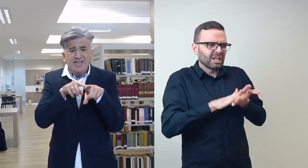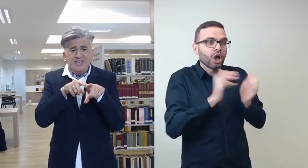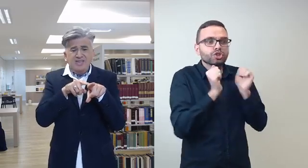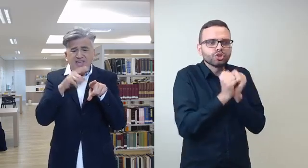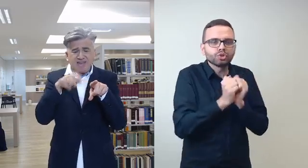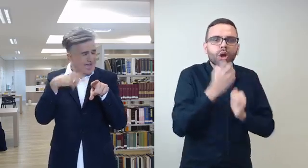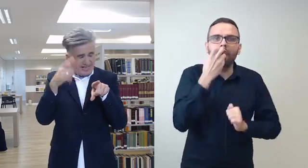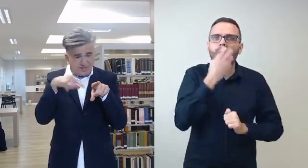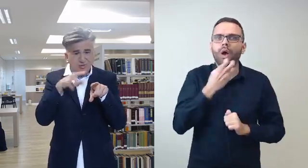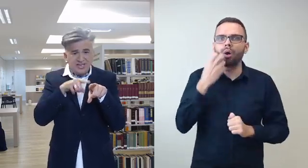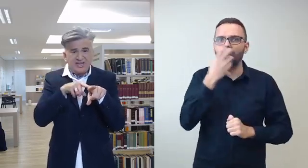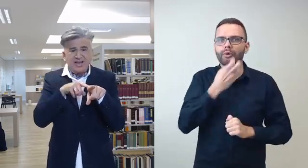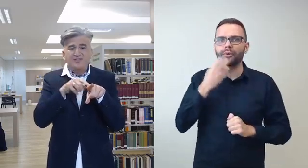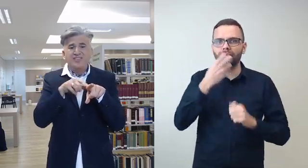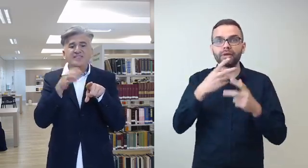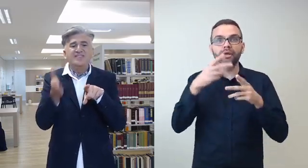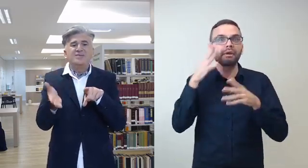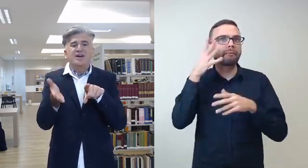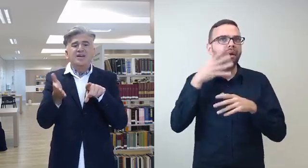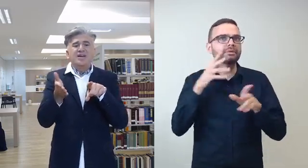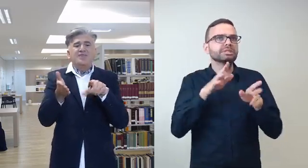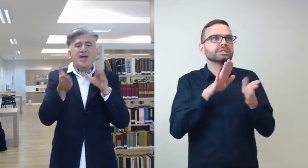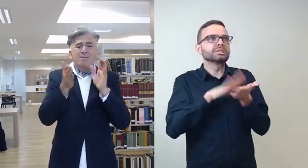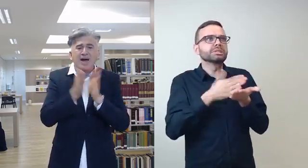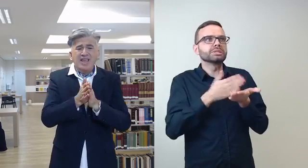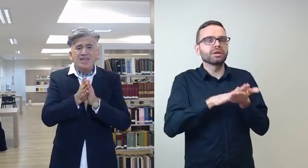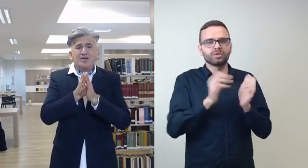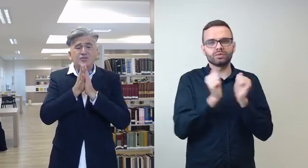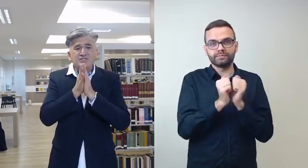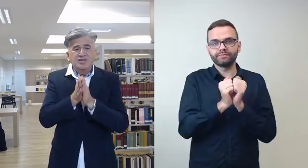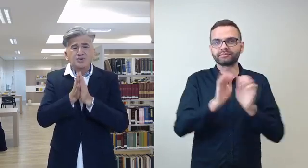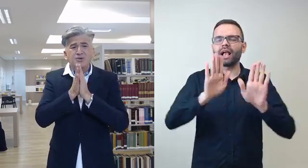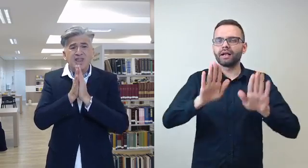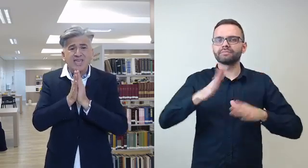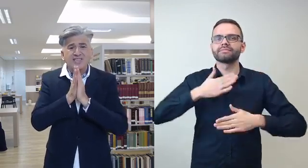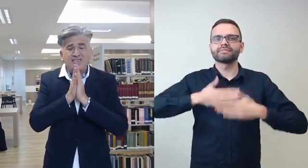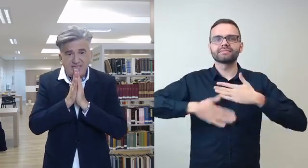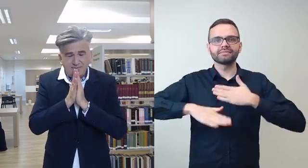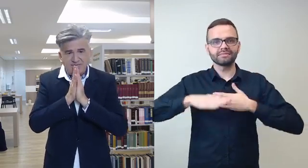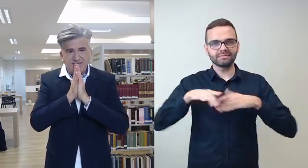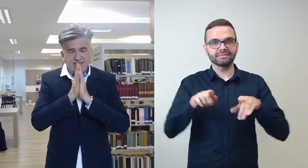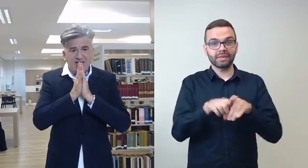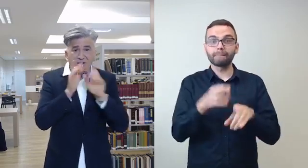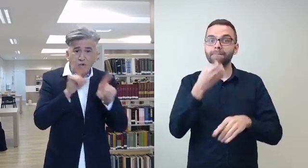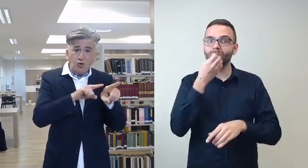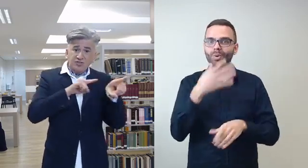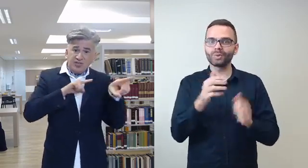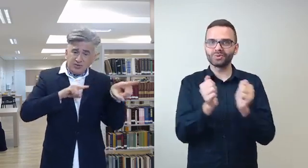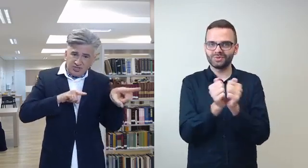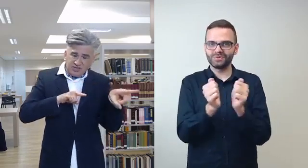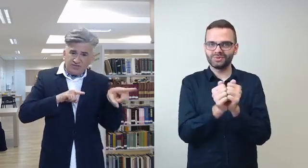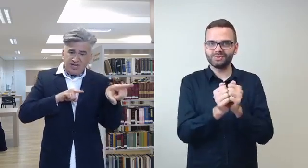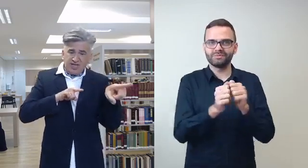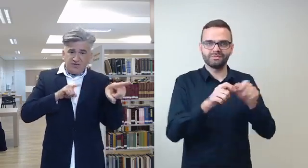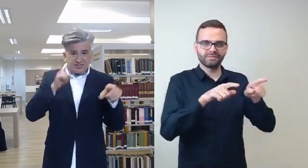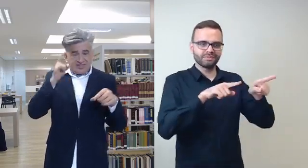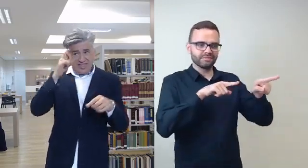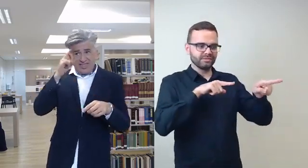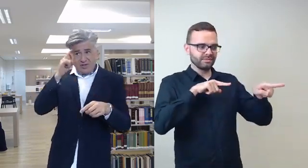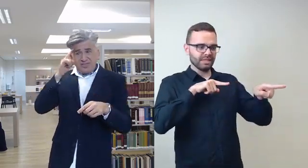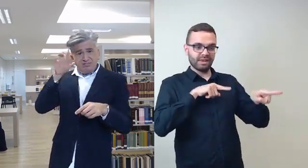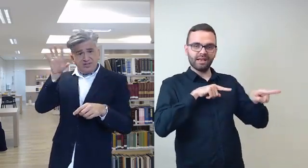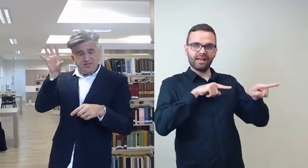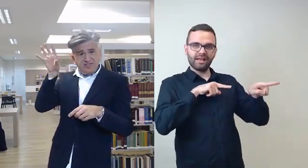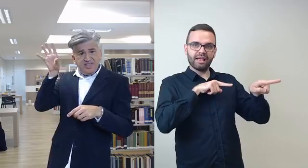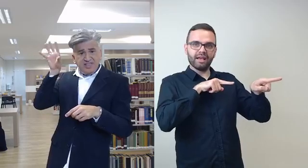tá? Fica a simultânea lá, fica em cima. Trabalhe usando o lag time, a consecutiva. Você tem que dar